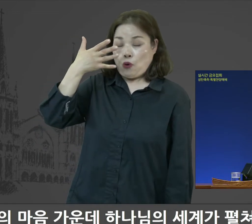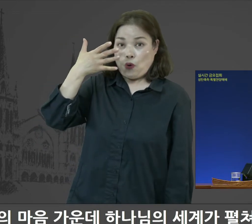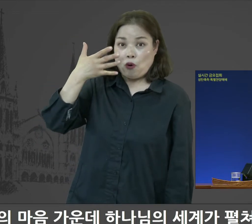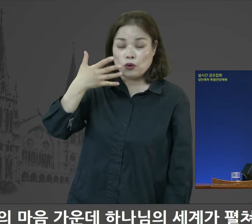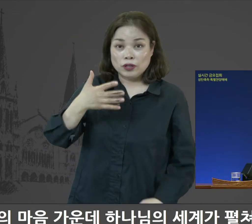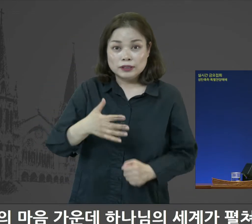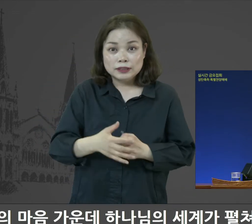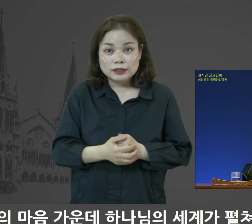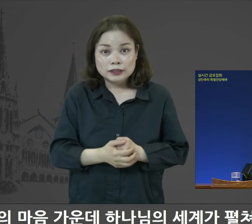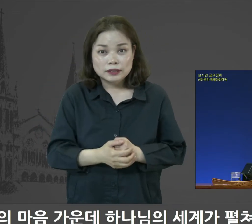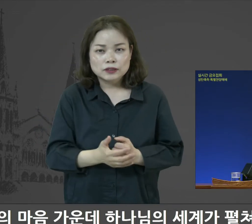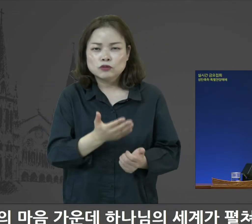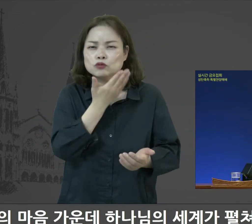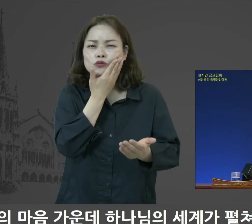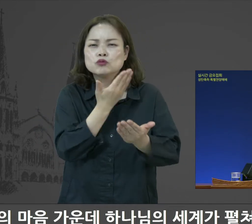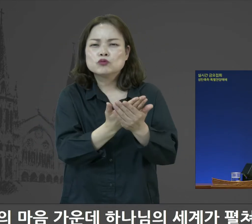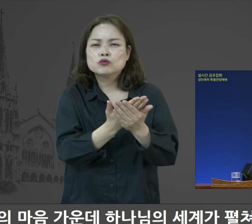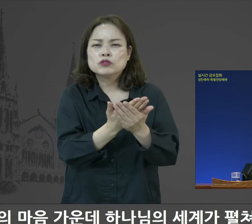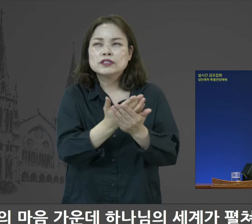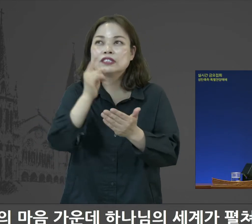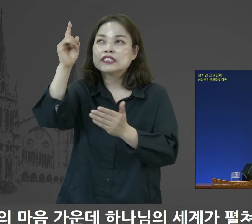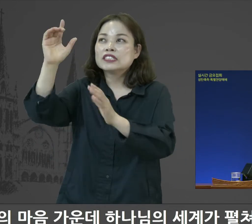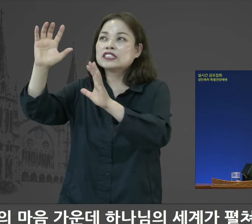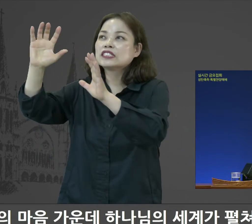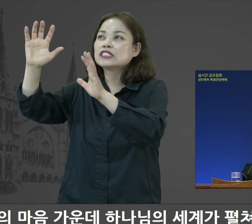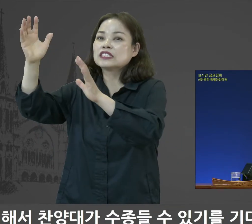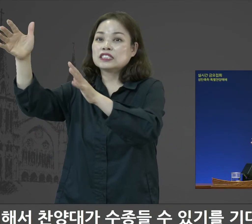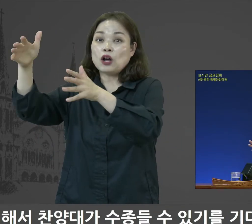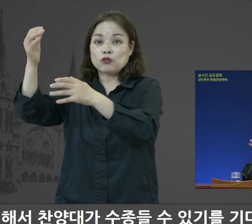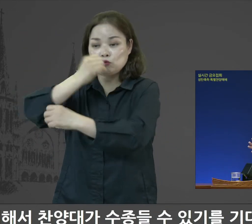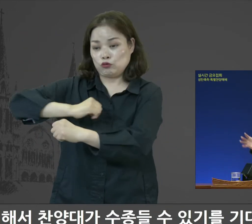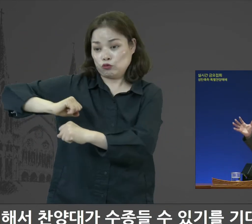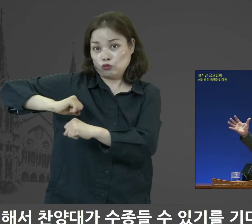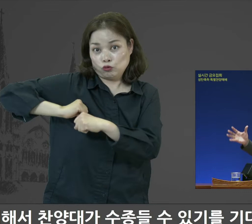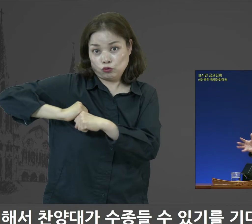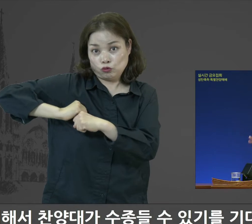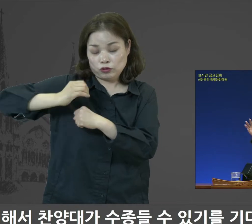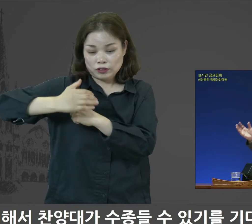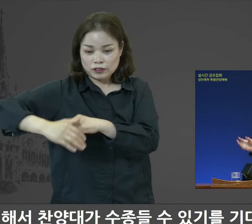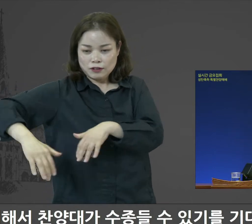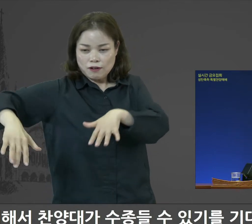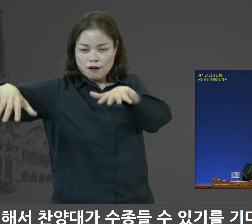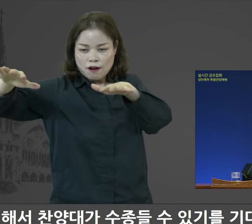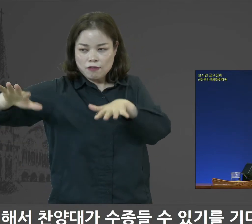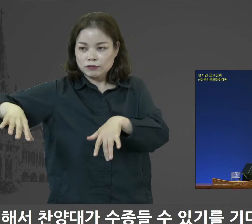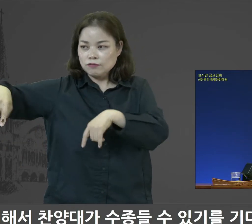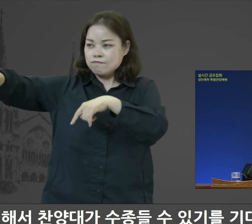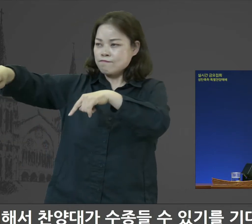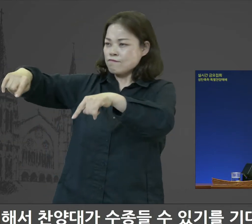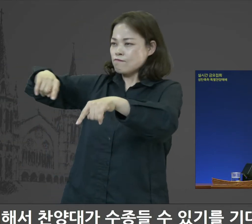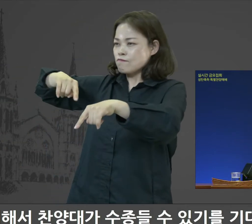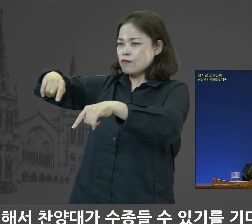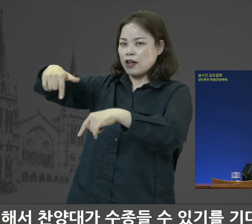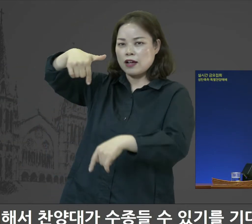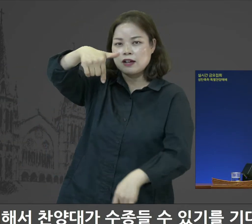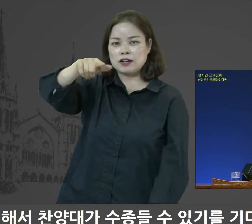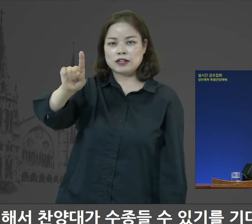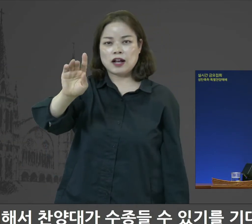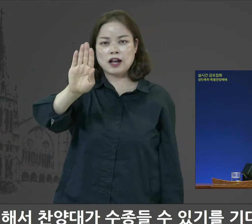일의 핵심은 천군이 나타난 겁니다. 물론 이제 천사가 있었죠. 천사가 총 지휘하는 겁니다. 가브리엘